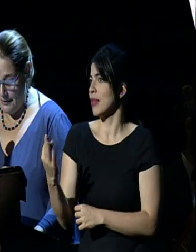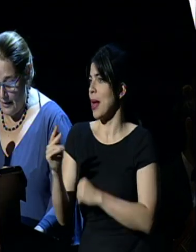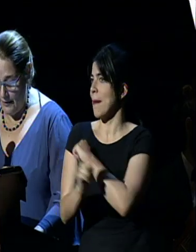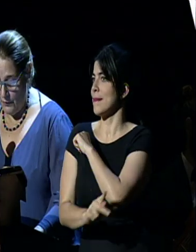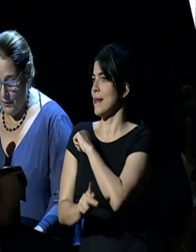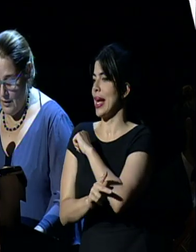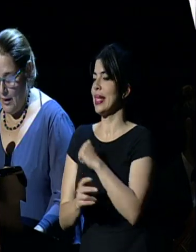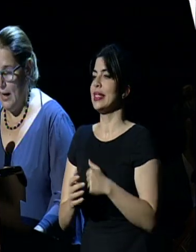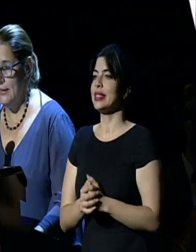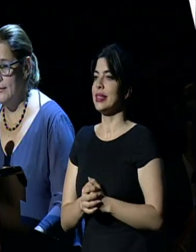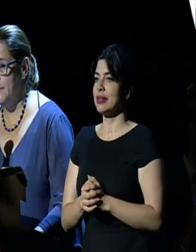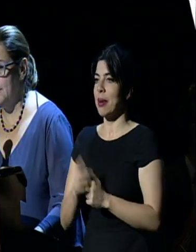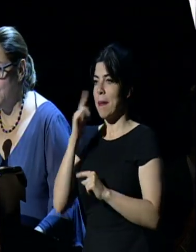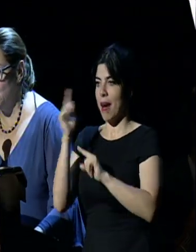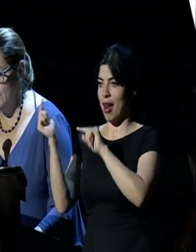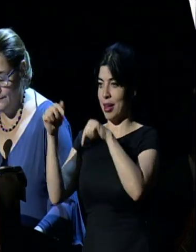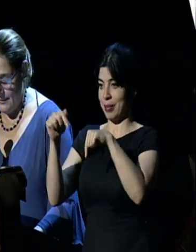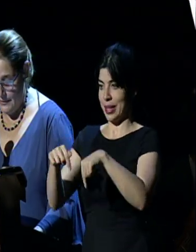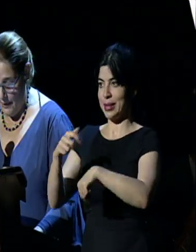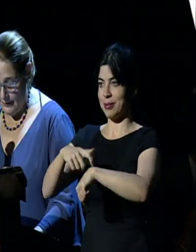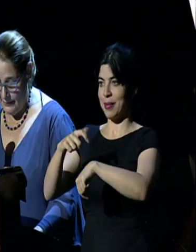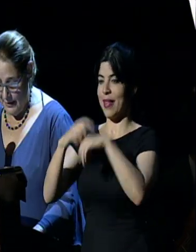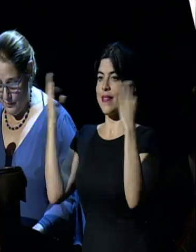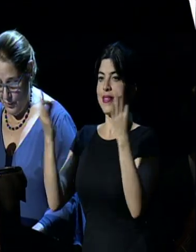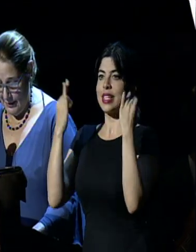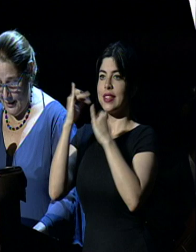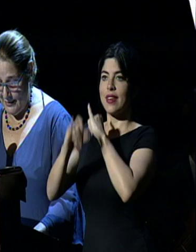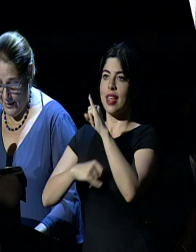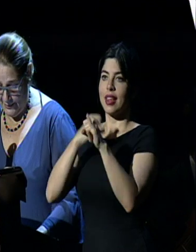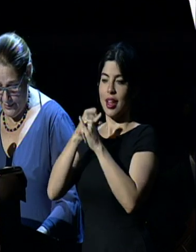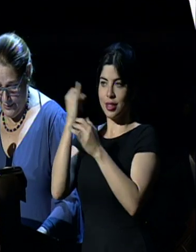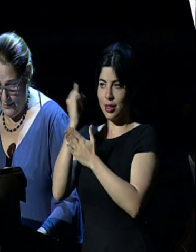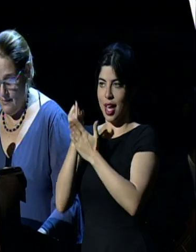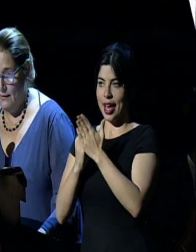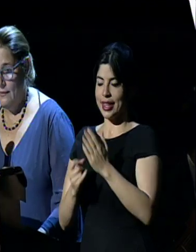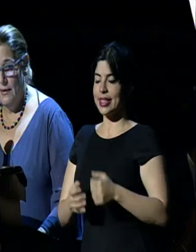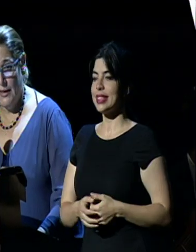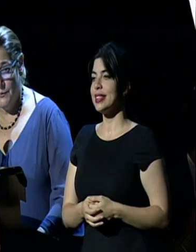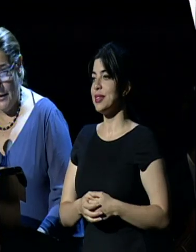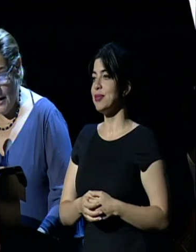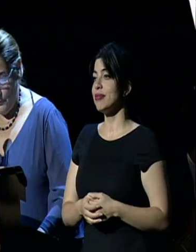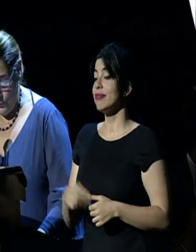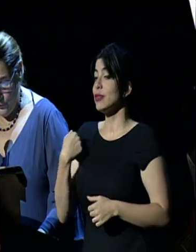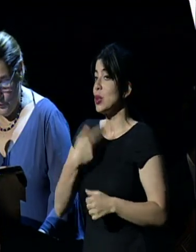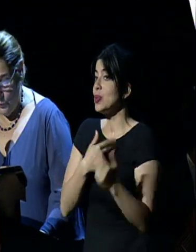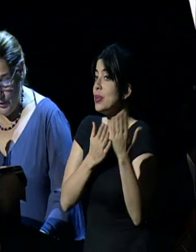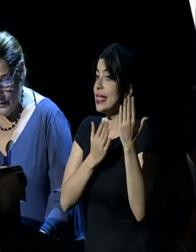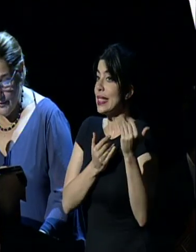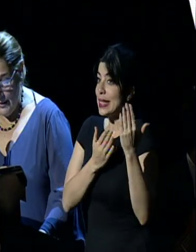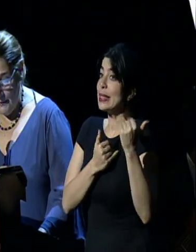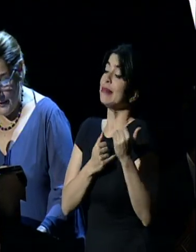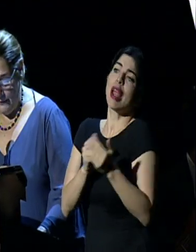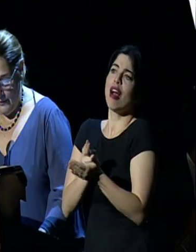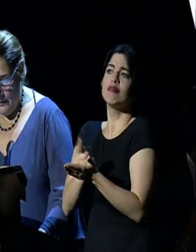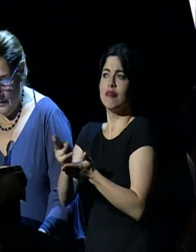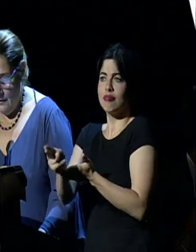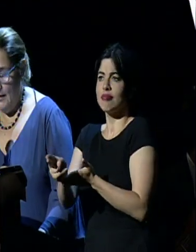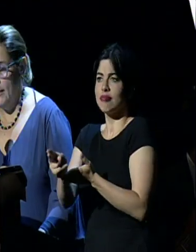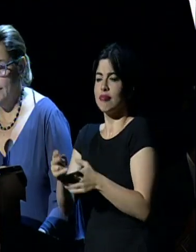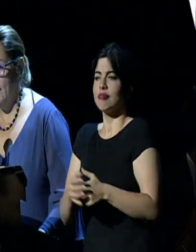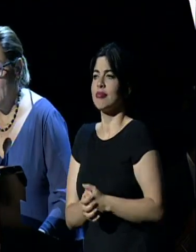país invitado a esta versión del Festival Internacional de las Artes. Esperamos, muy